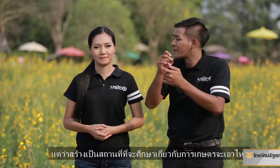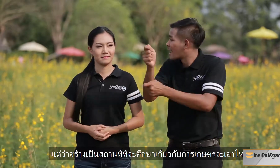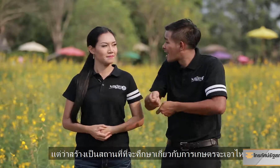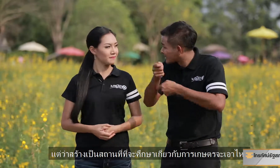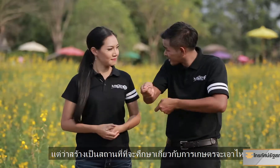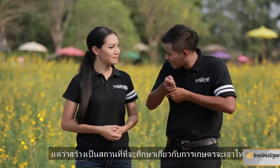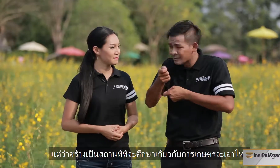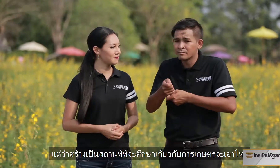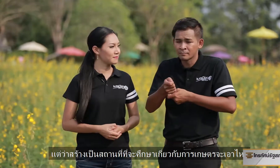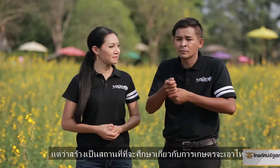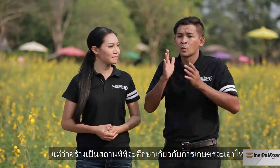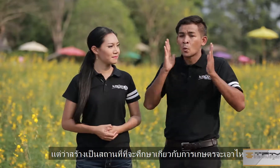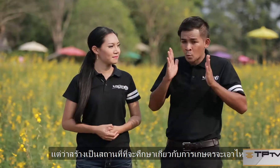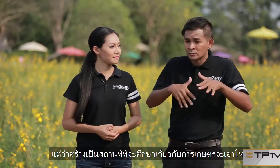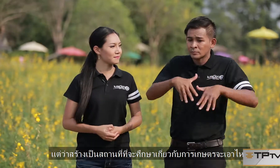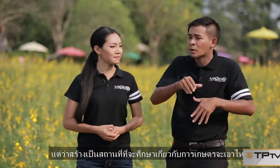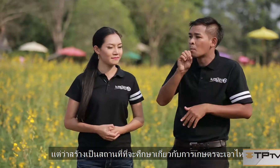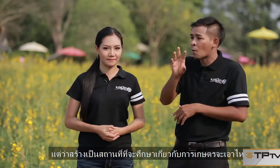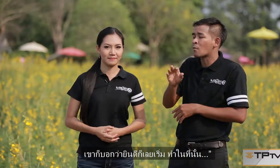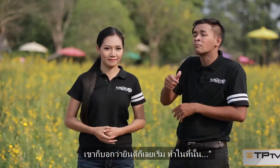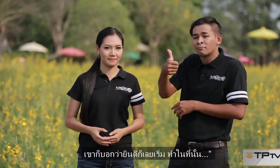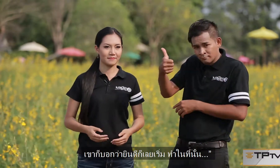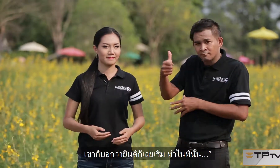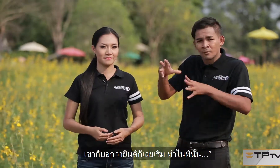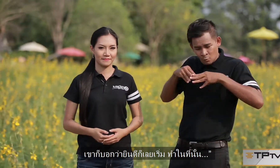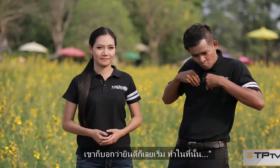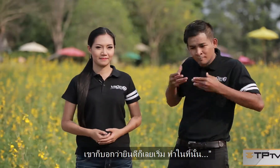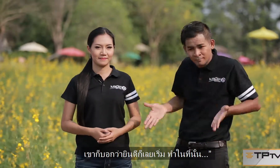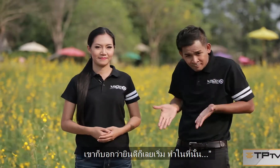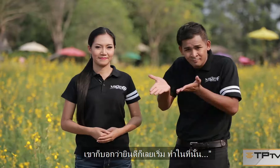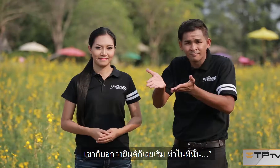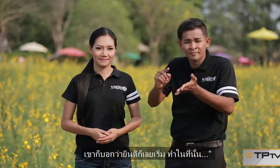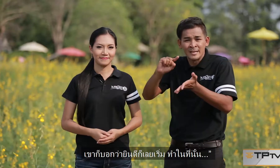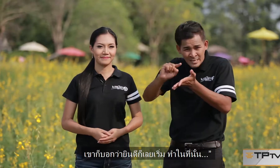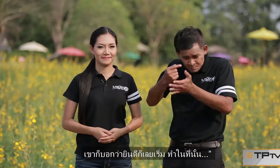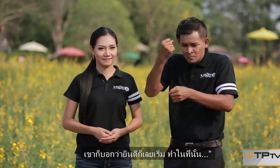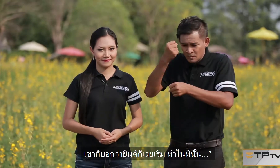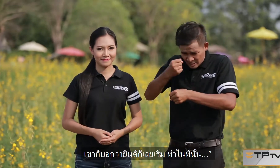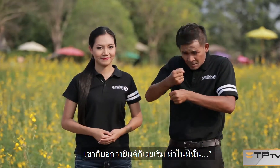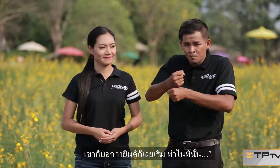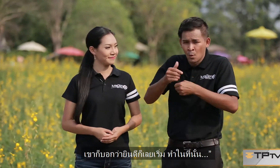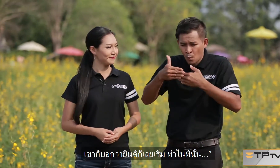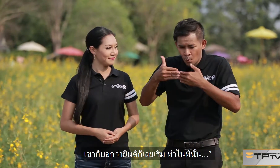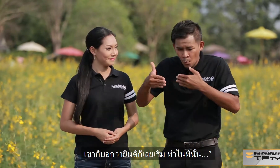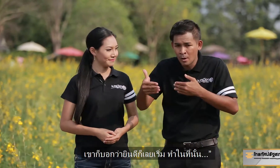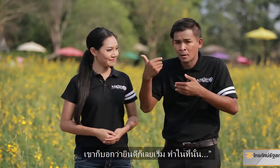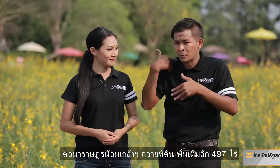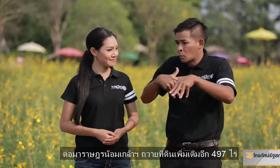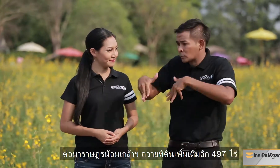ยวกับการเกษตรจะเอาไหมเขาก็บอกว่ายินดีก็เลยเริ่มทำในที่นั้นต่อมา